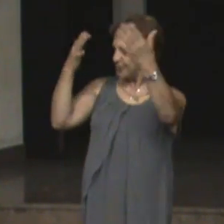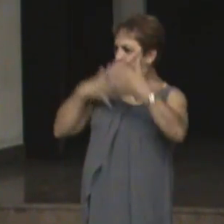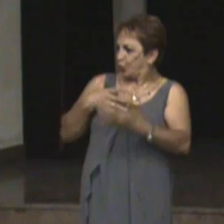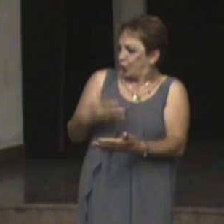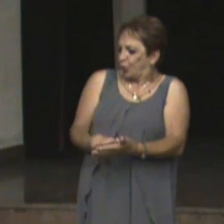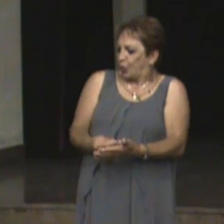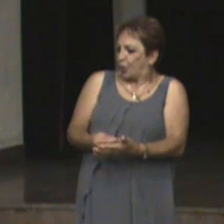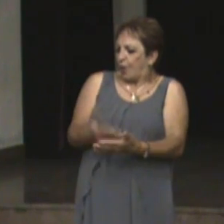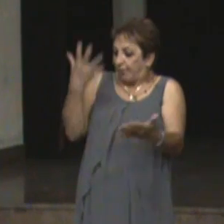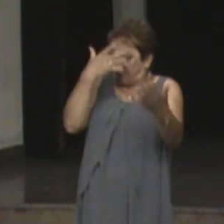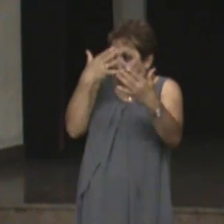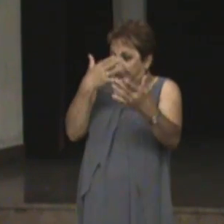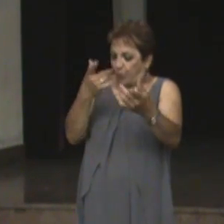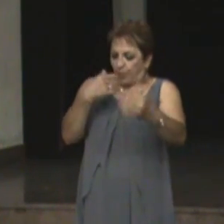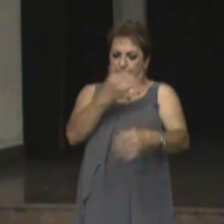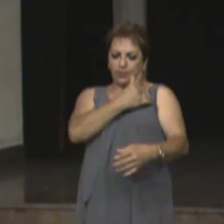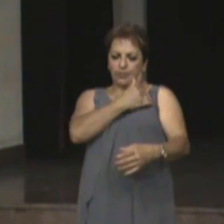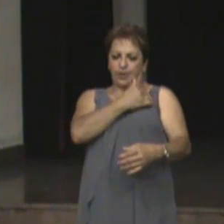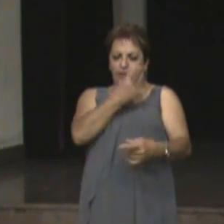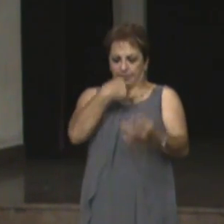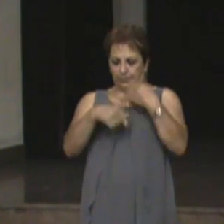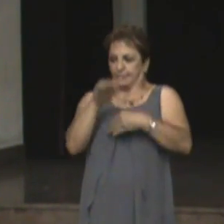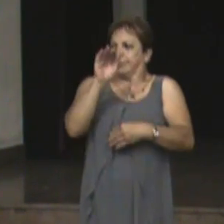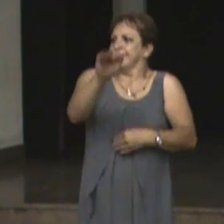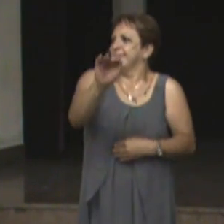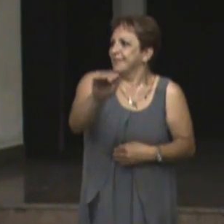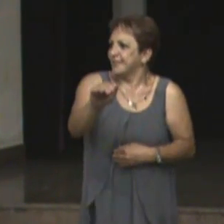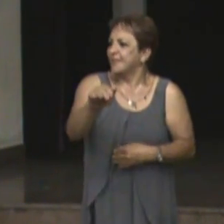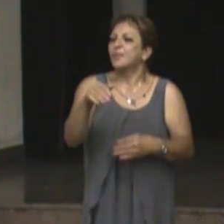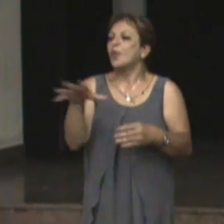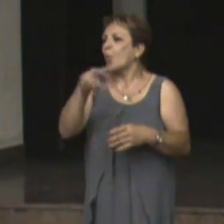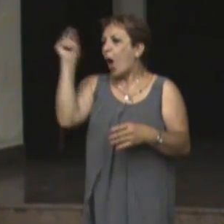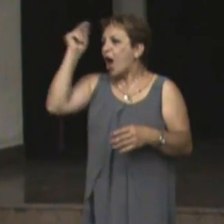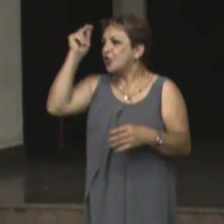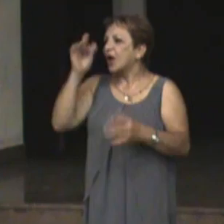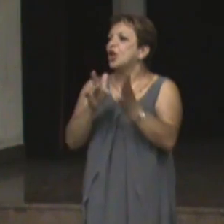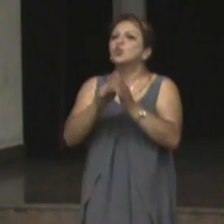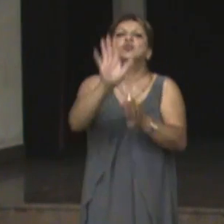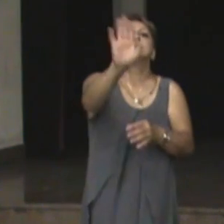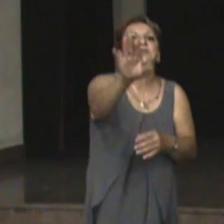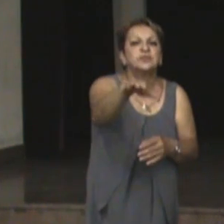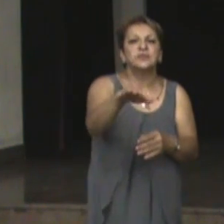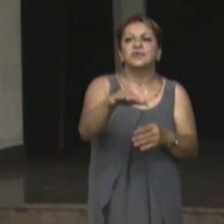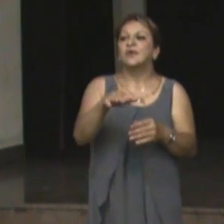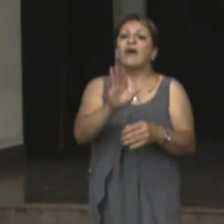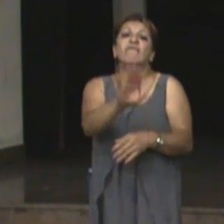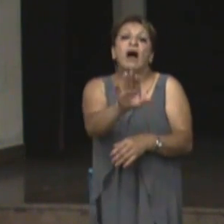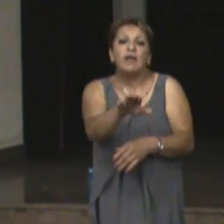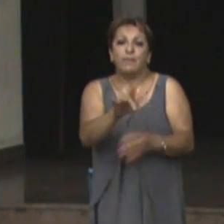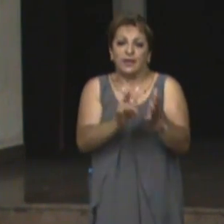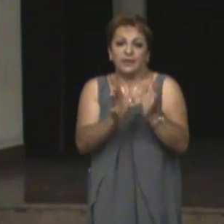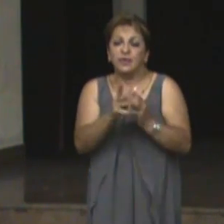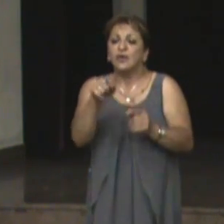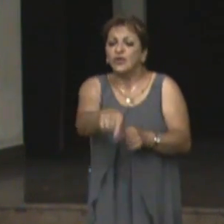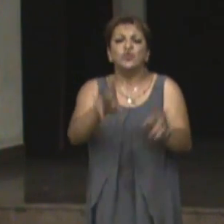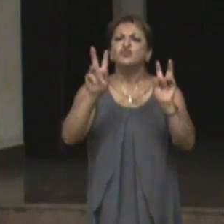հարցնելու, ինչպես որ առաքյալները հետո մոտենում էին Քրիստոսին, ասում թե վարդապետ, ինչ է նշանակում